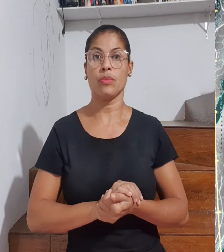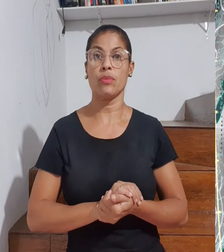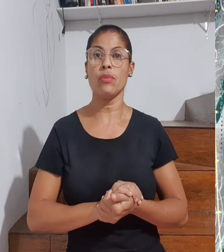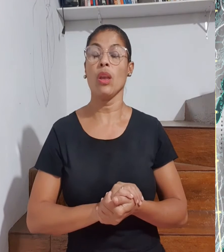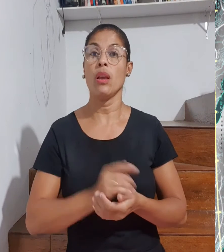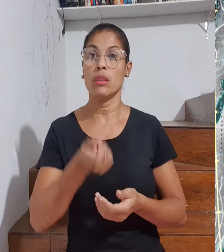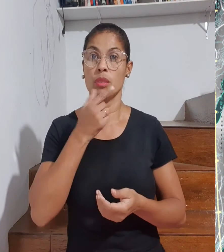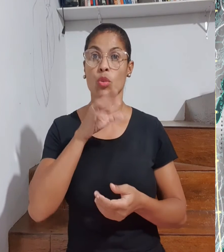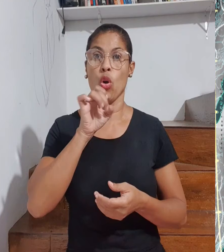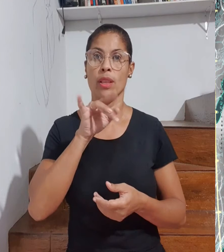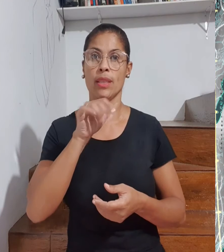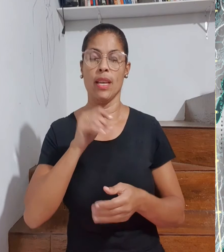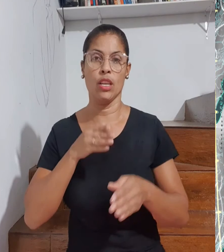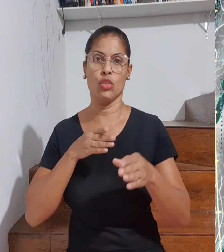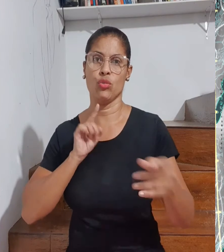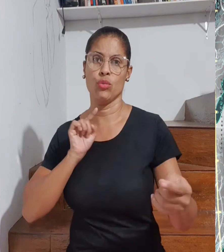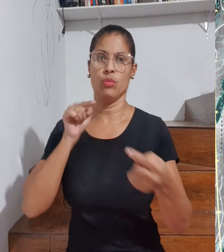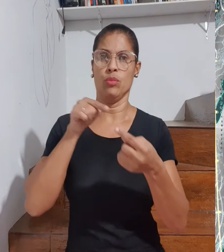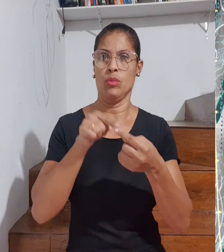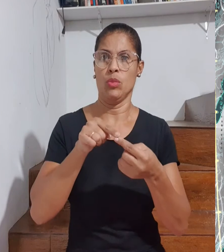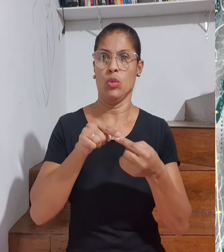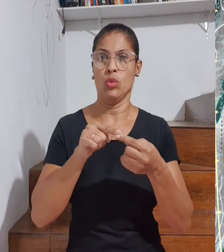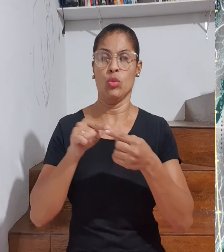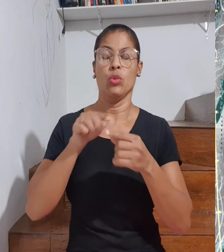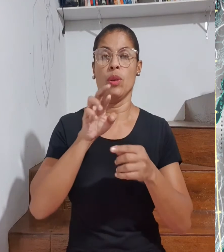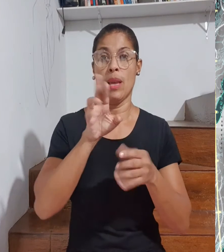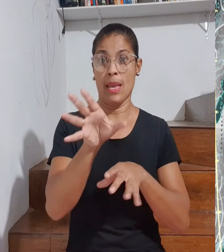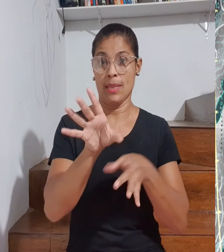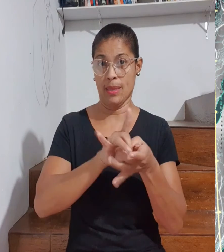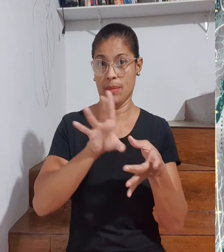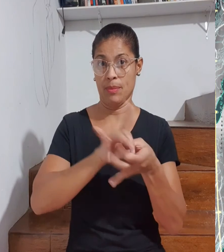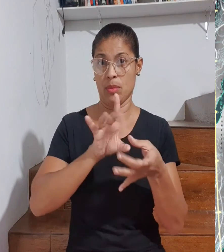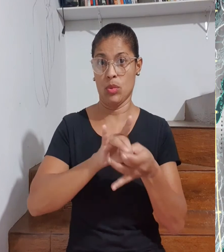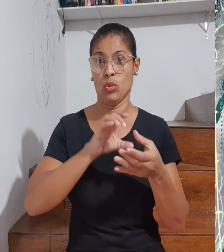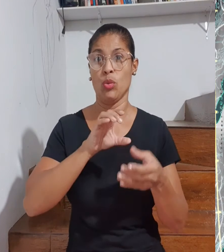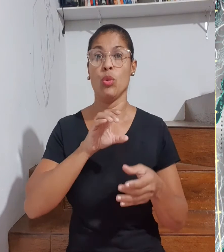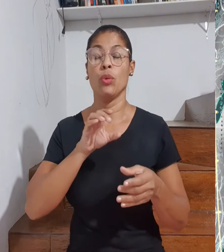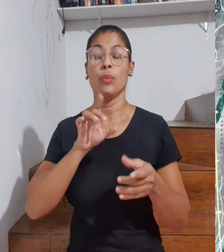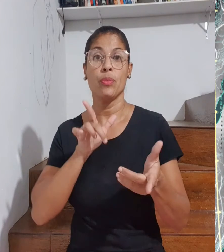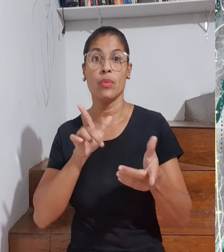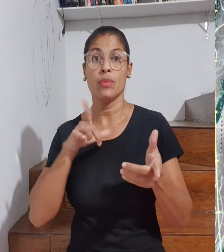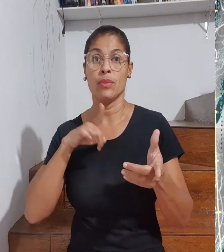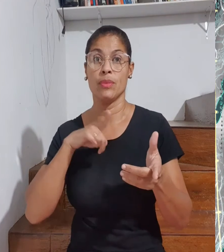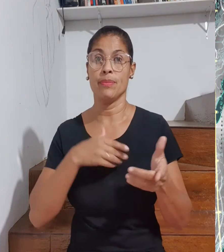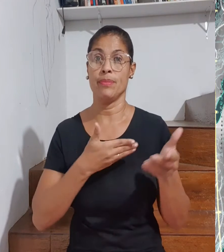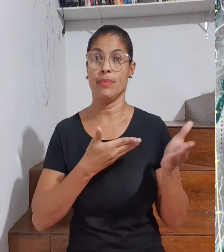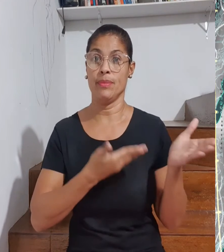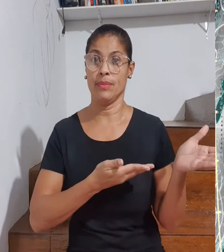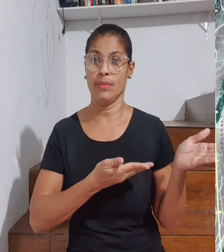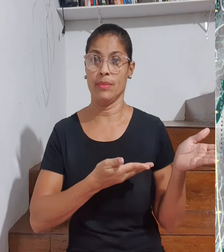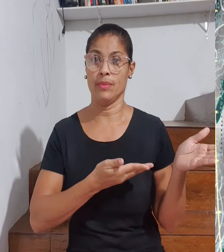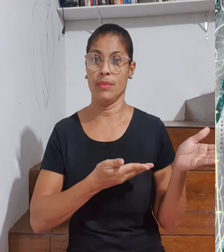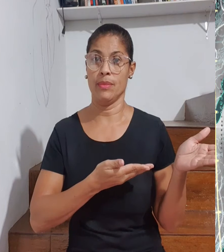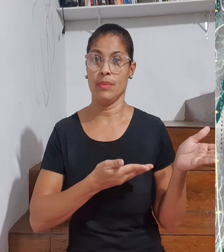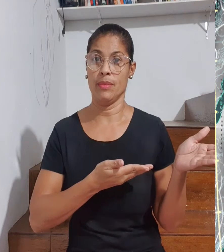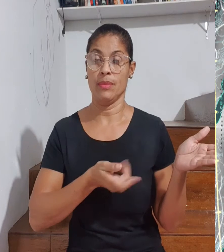drogas colinérgicas que agem diretamente sobre o receptor muscarínico, nós temos o betanecol, disponível na